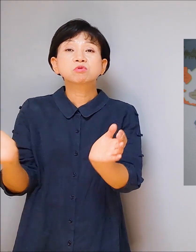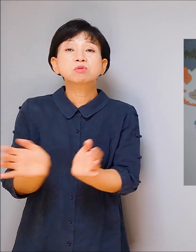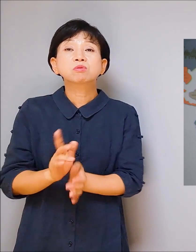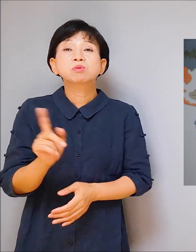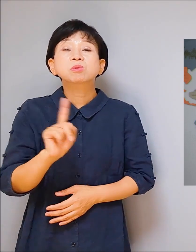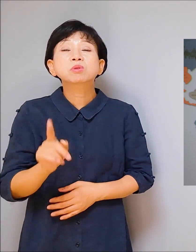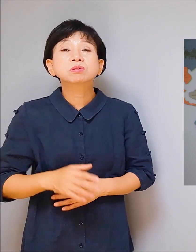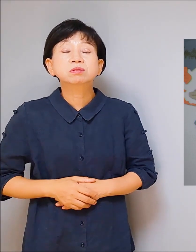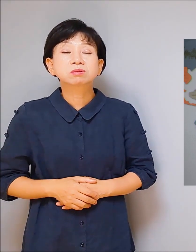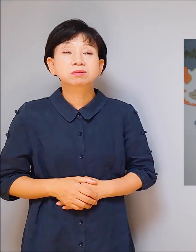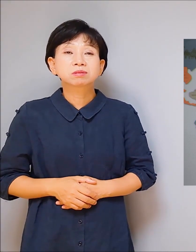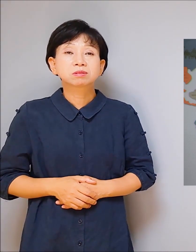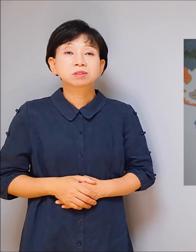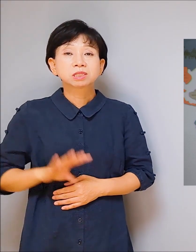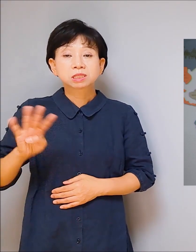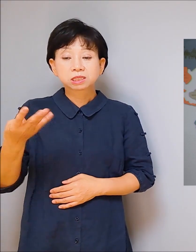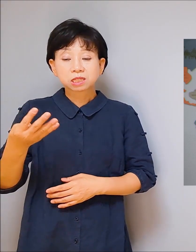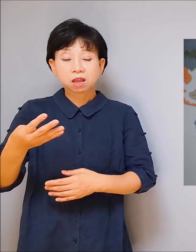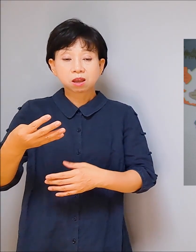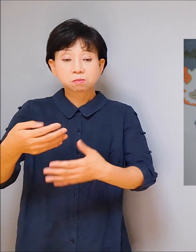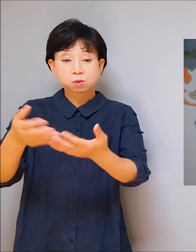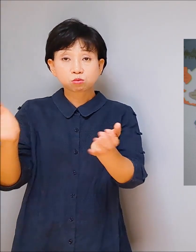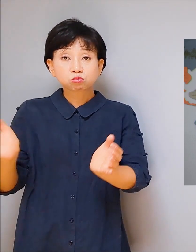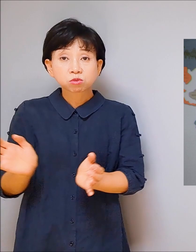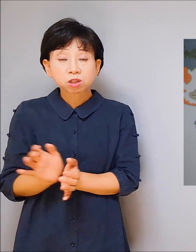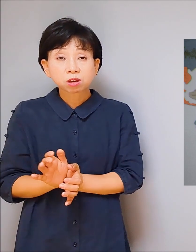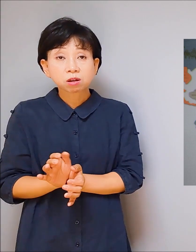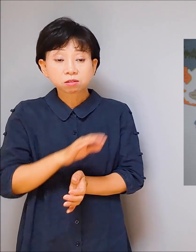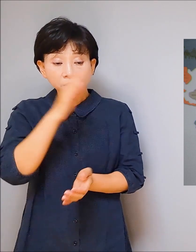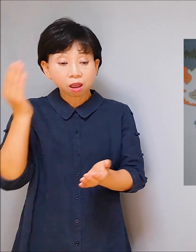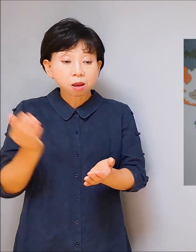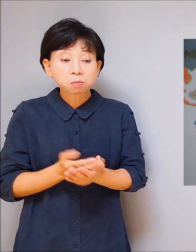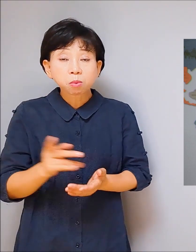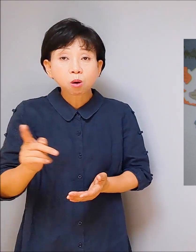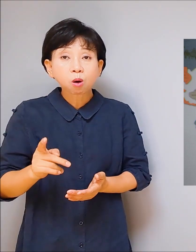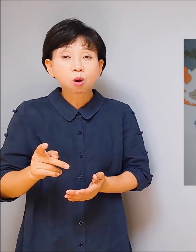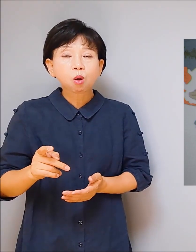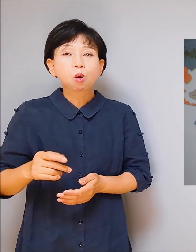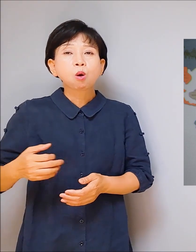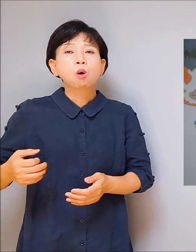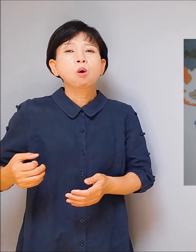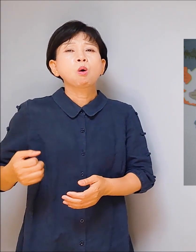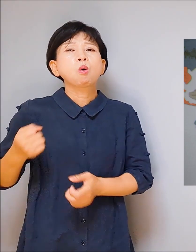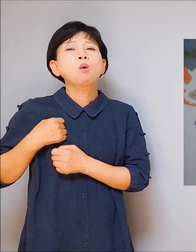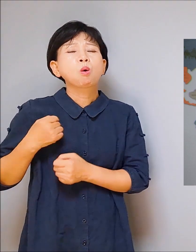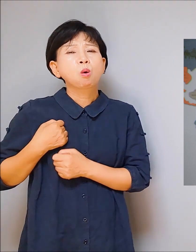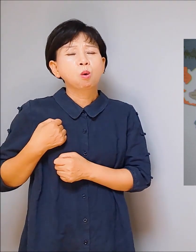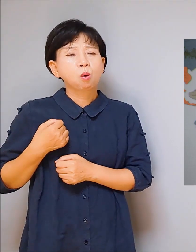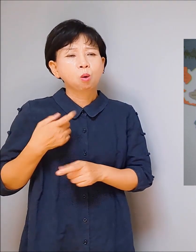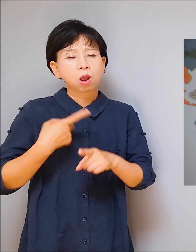어떤 성경학자들은 이 400명이 다 칼잡이랍니다. 아주 무서운 사람들이거든.